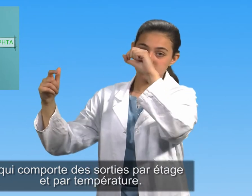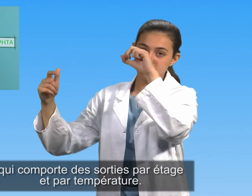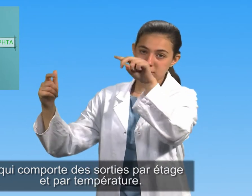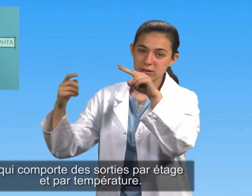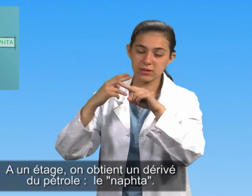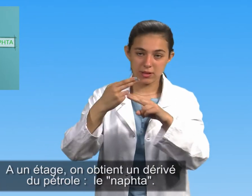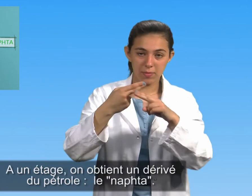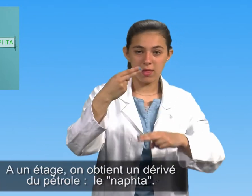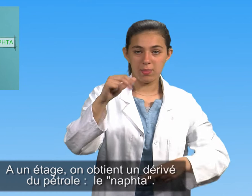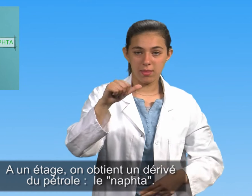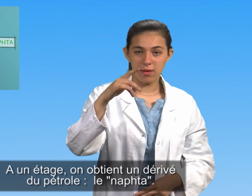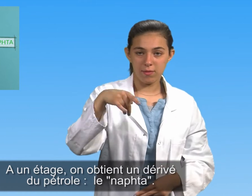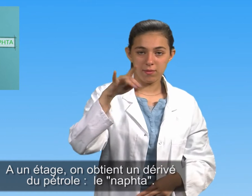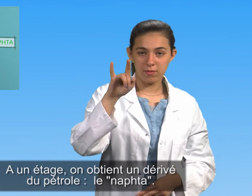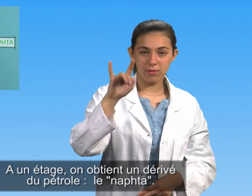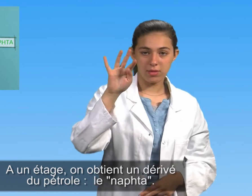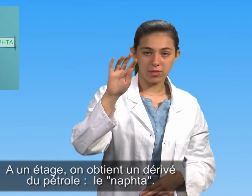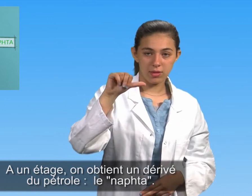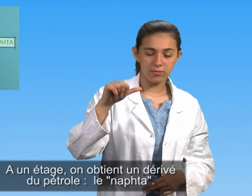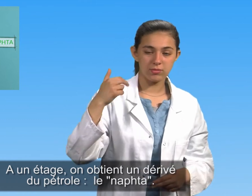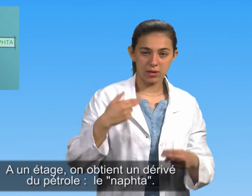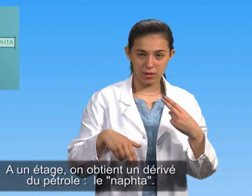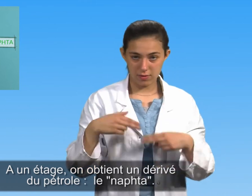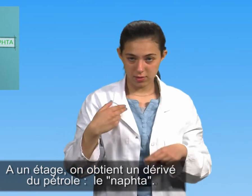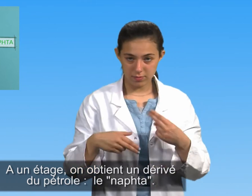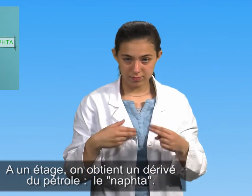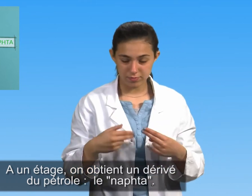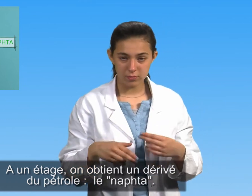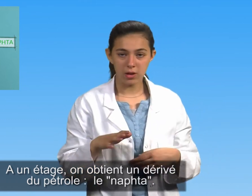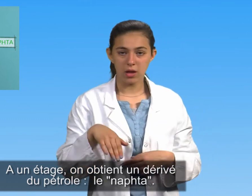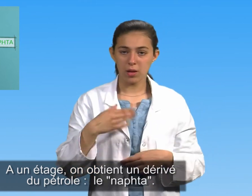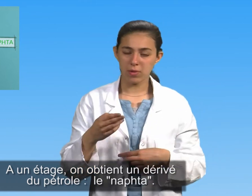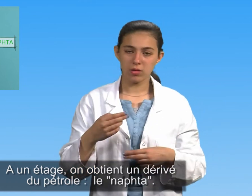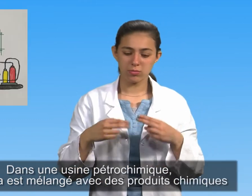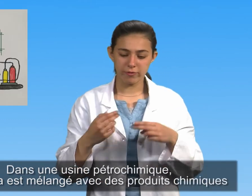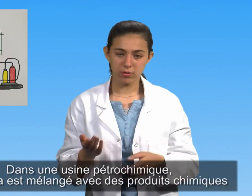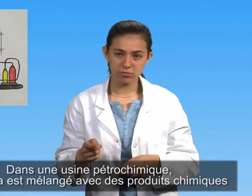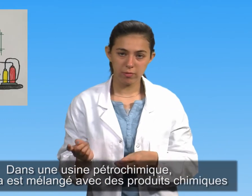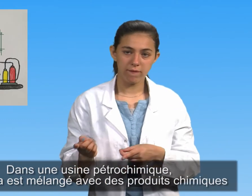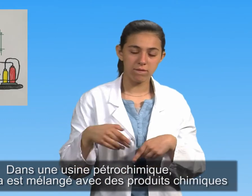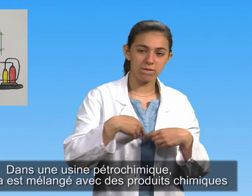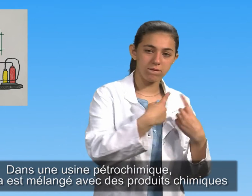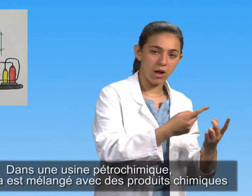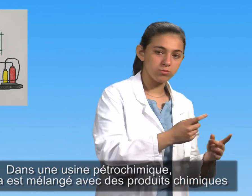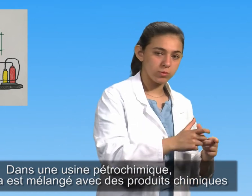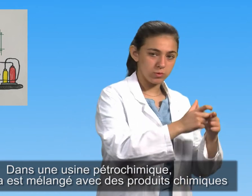À un étage, on obtient un dérivé du pétrole, le naphtha. Dans une usine